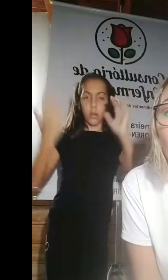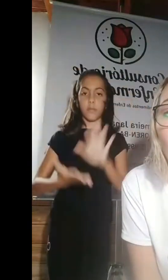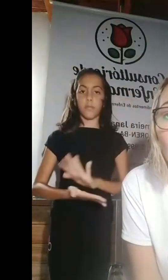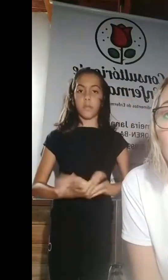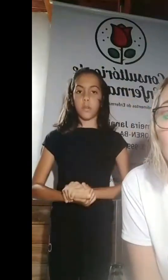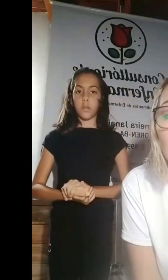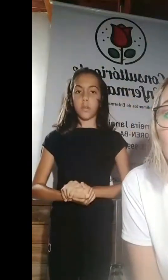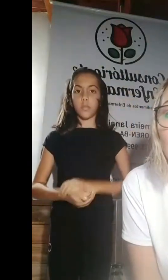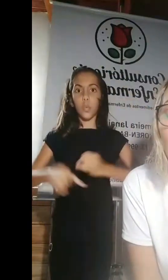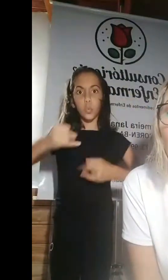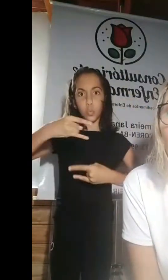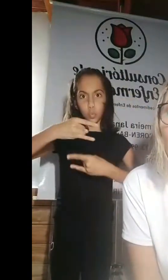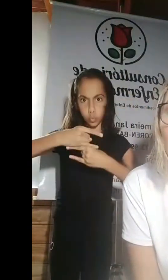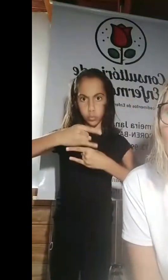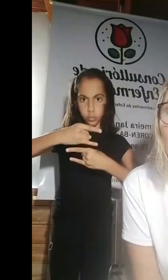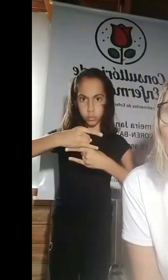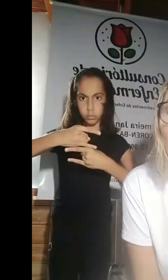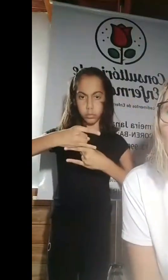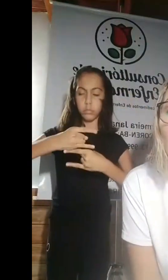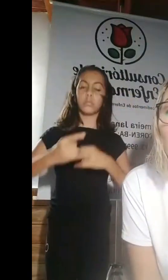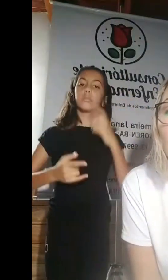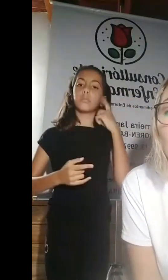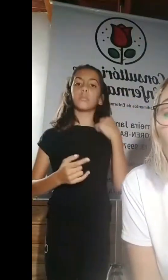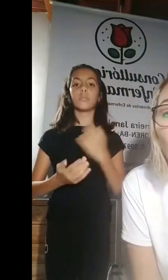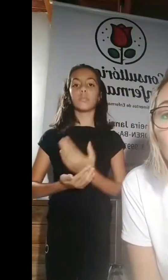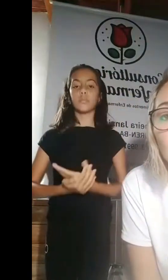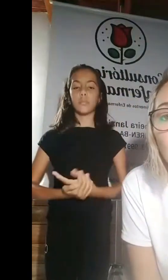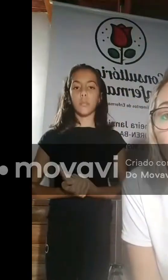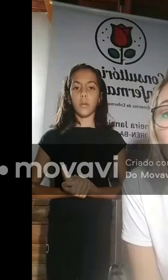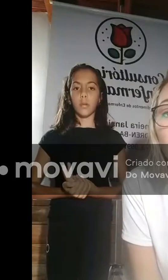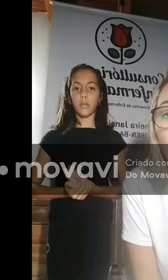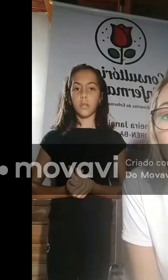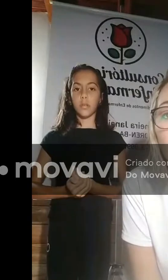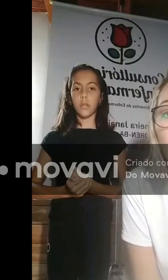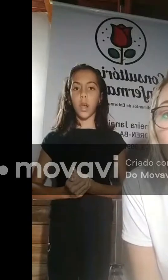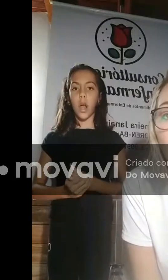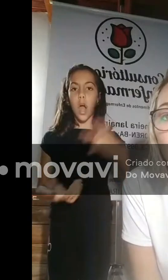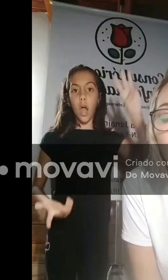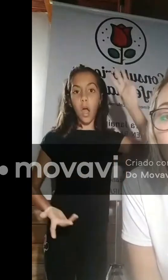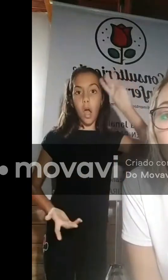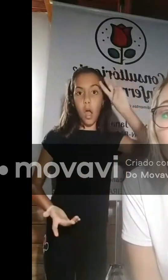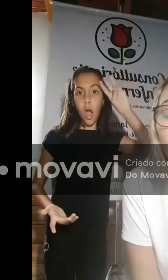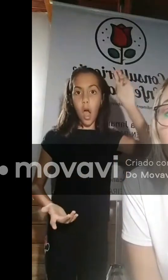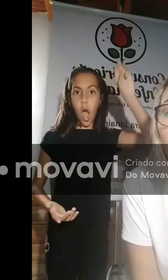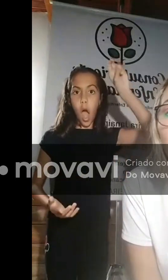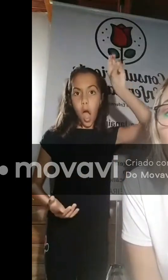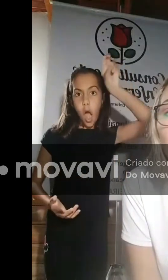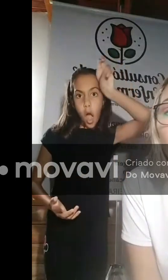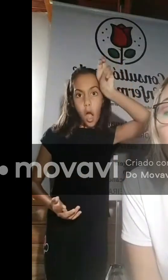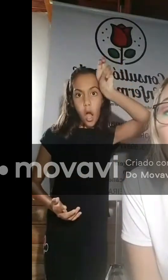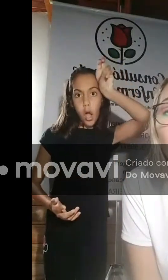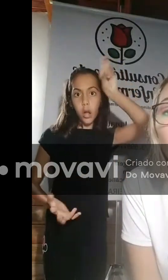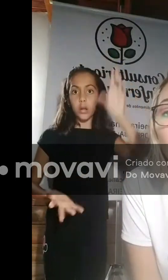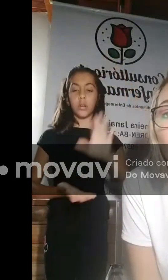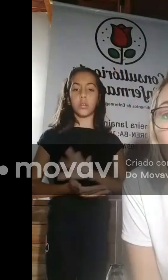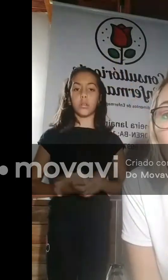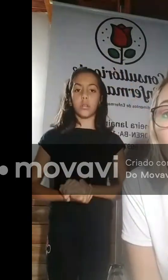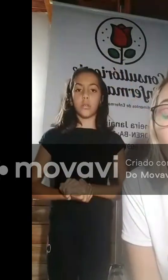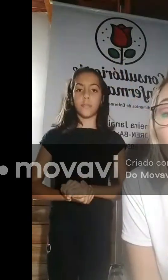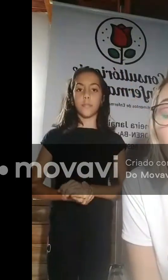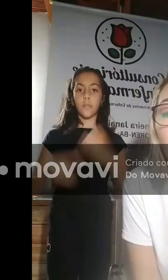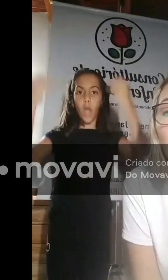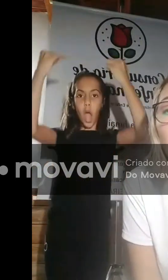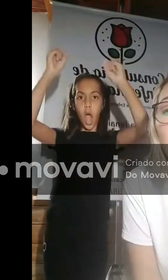com lives, né, lives que vão acontecer todas terças e quintas, justamente com